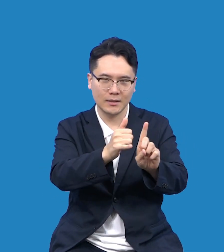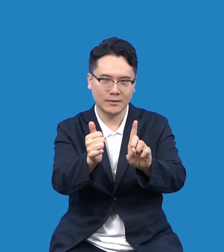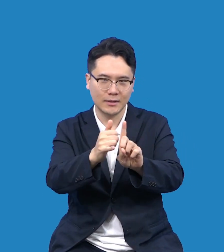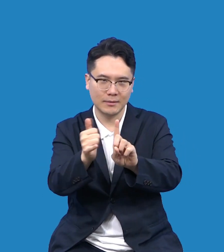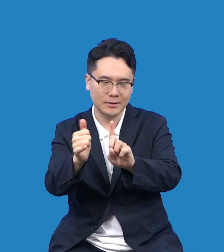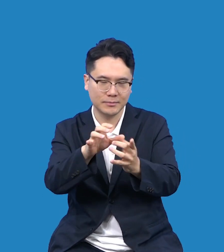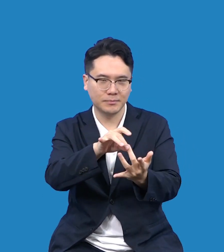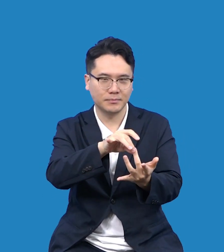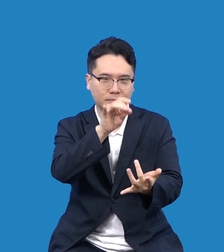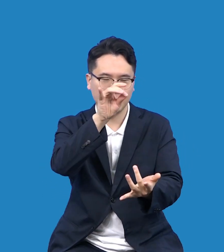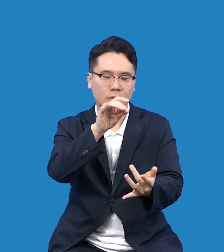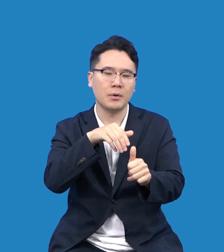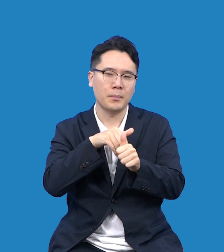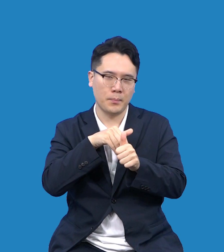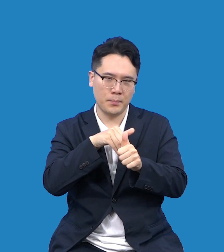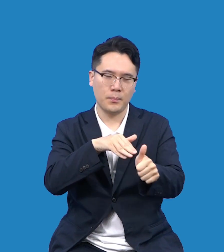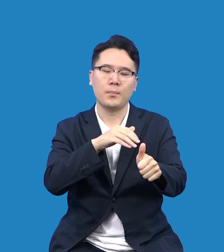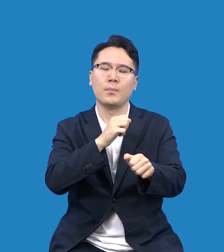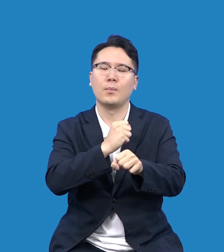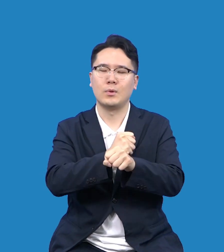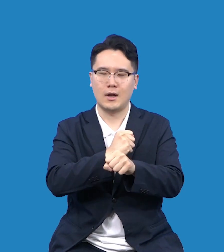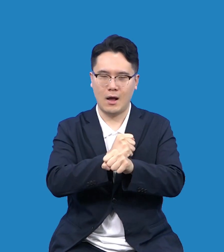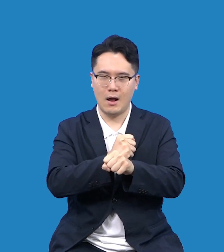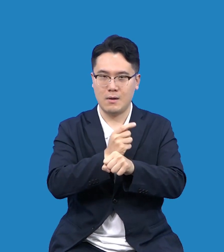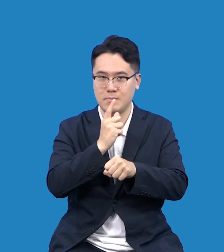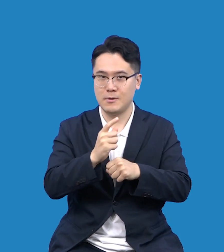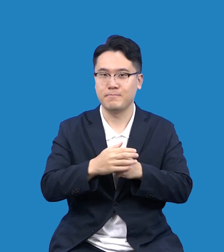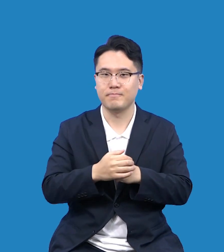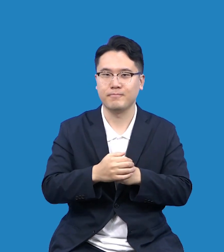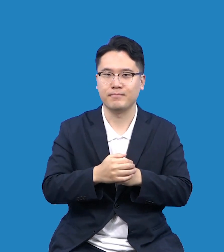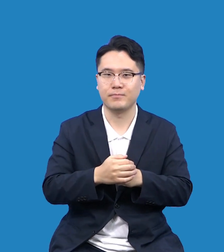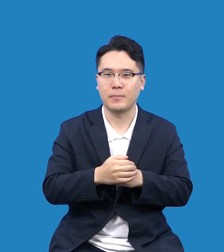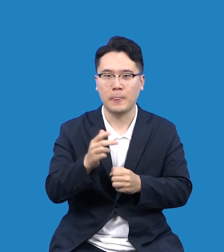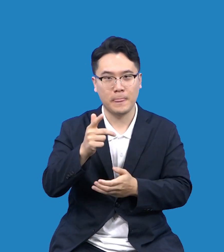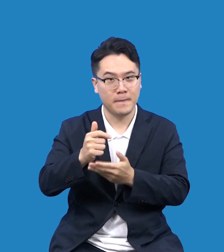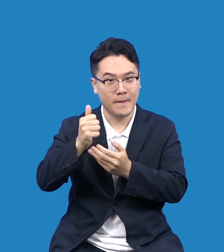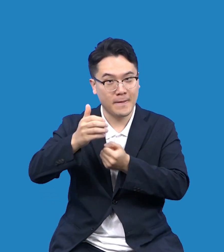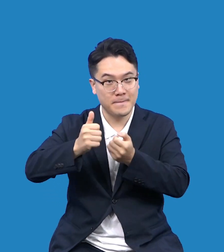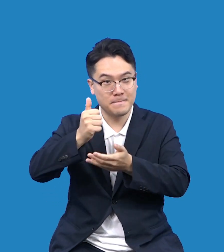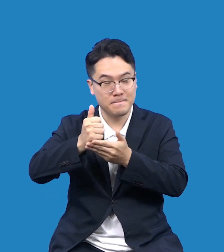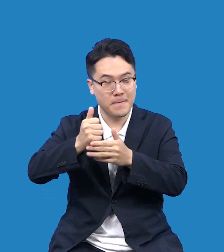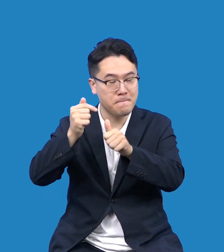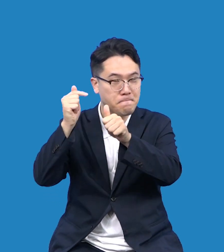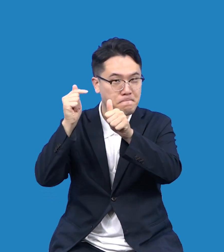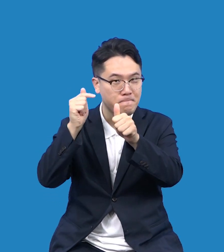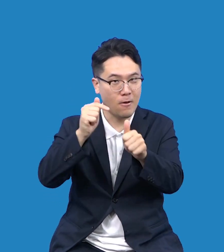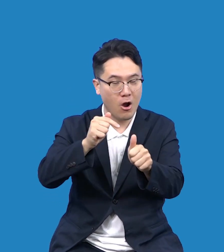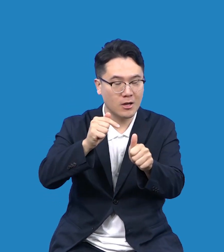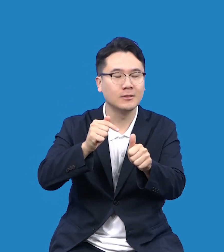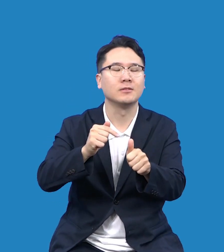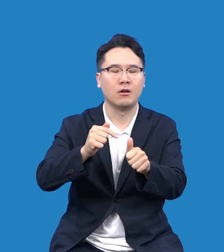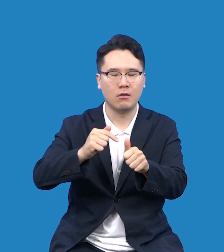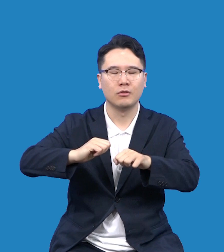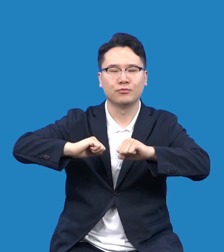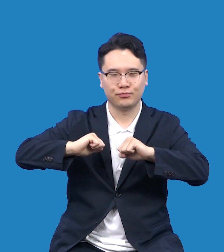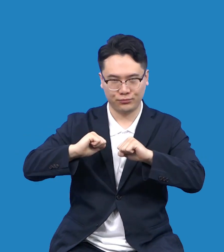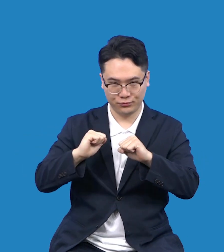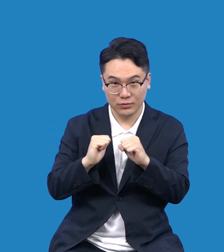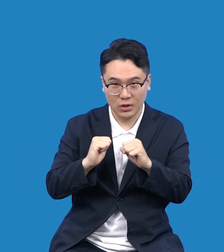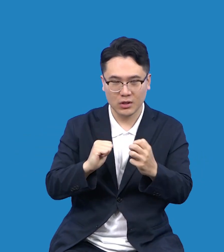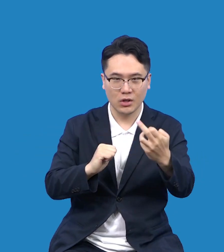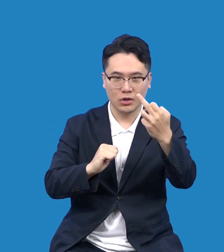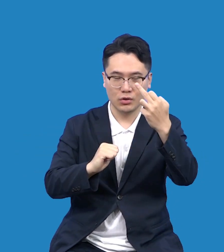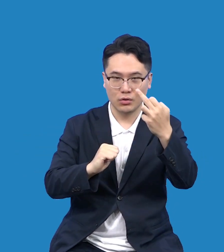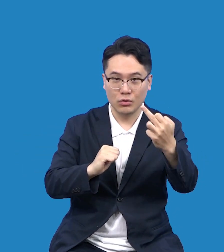보내라. 자, 이제 여호와 하나님의 명하심에 순종해서 모세가 12명의